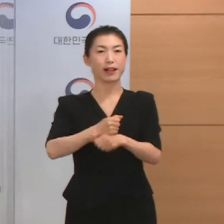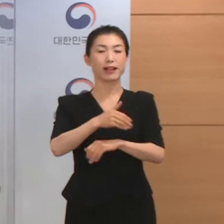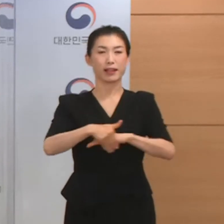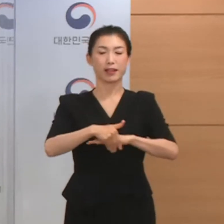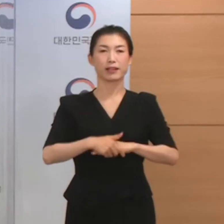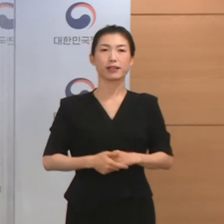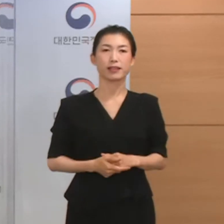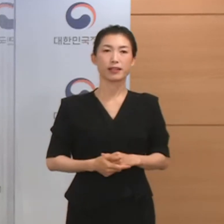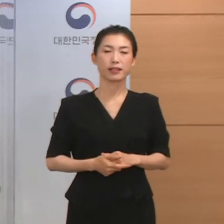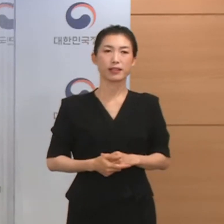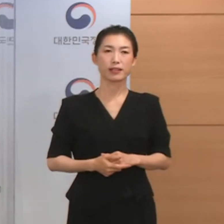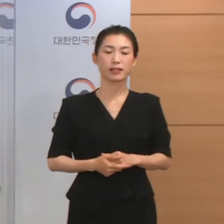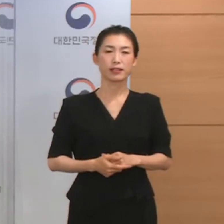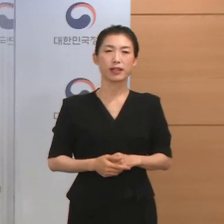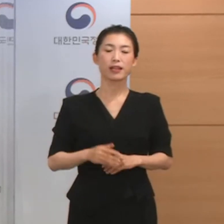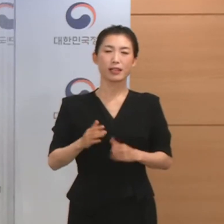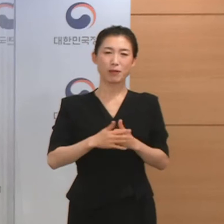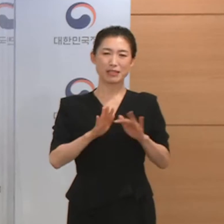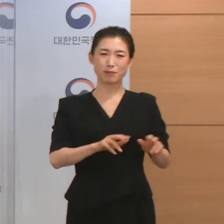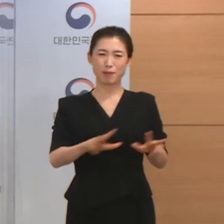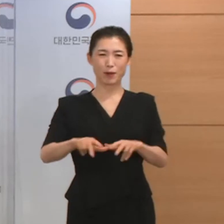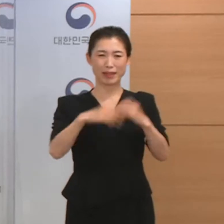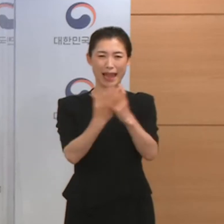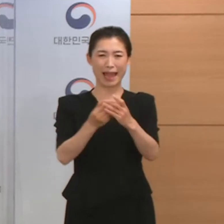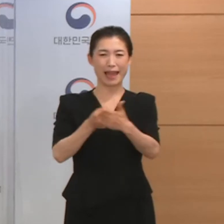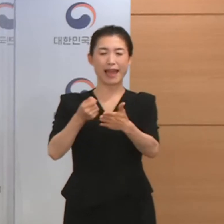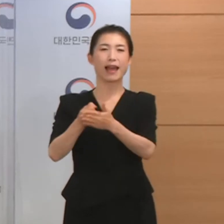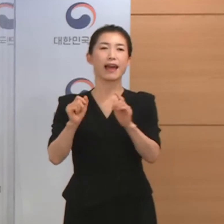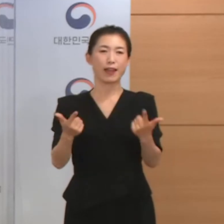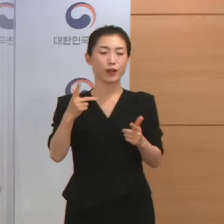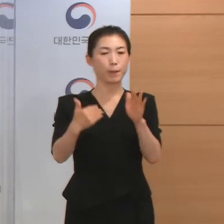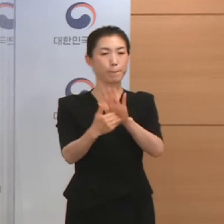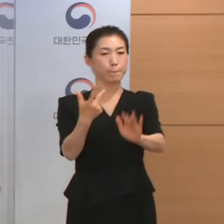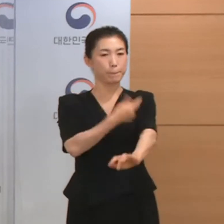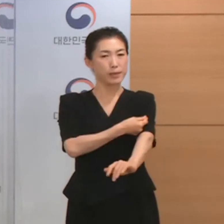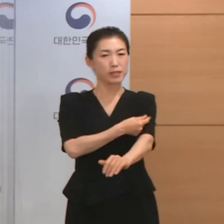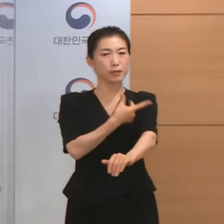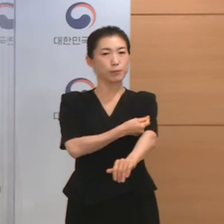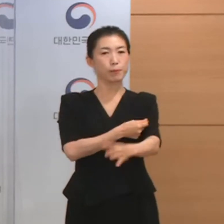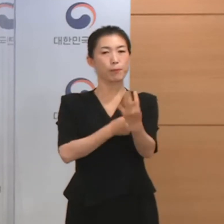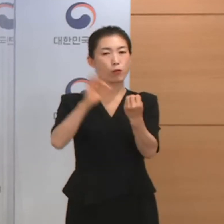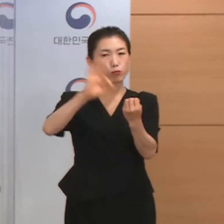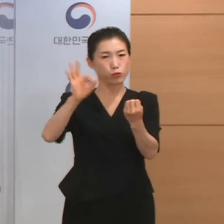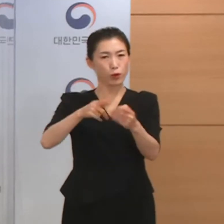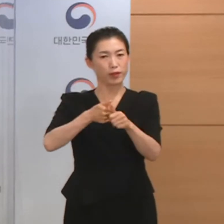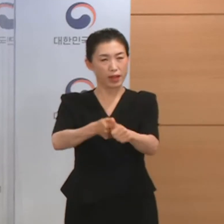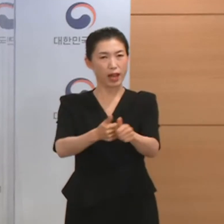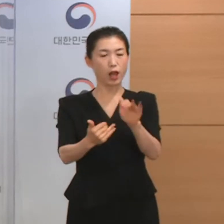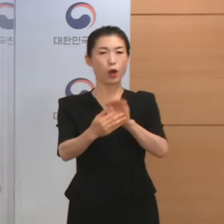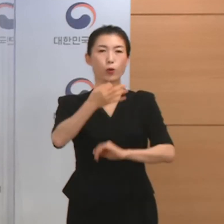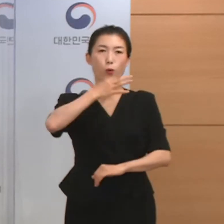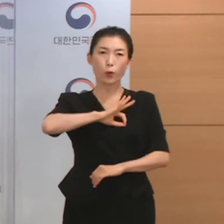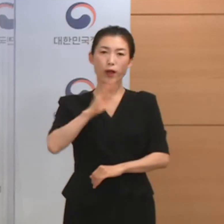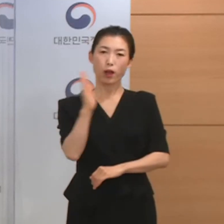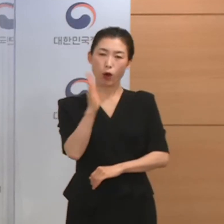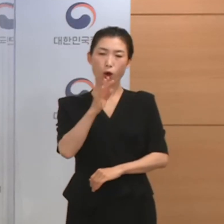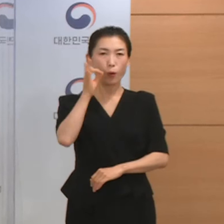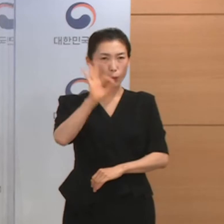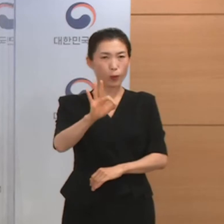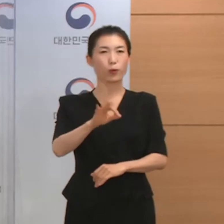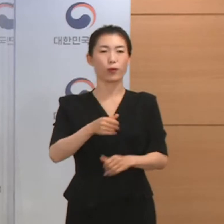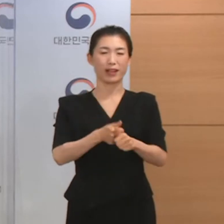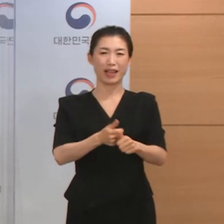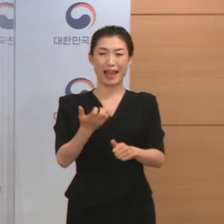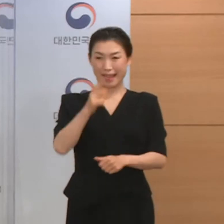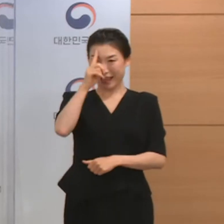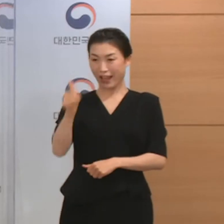계속적으로 예방접종의 진행 상황과 맞춰나가면서 실행할 예정이고 앞에 장관님께서 말씀하셨듯이 예방접종의 진행